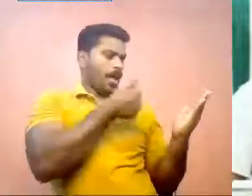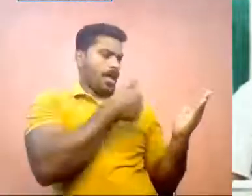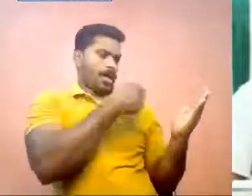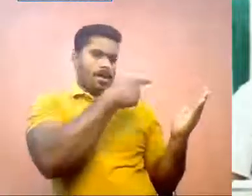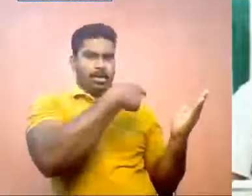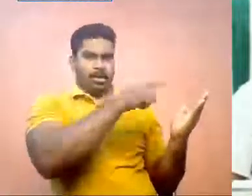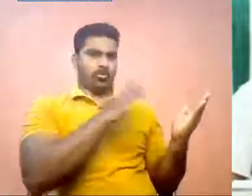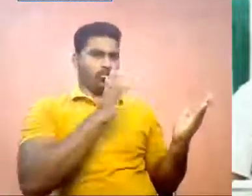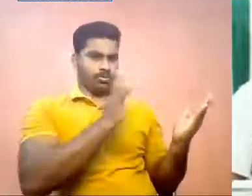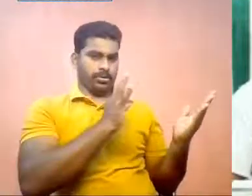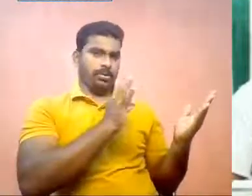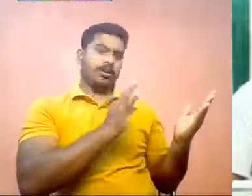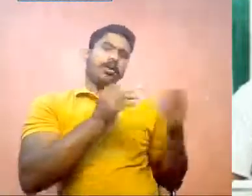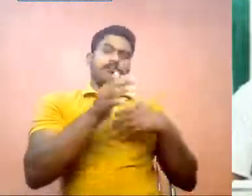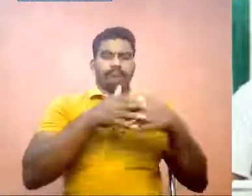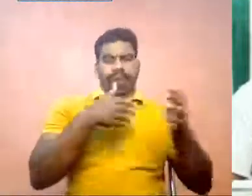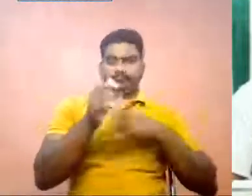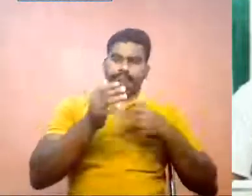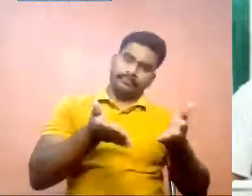കബളിപ്പിച്ചു എന്ന് വന്നാൽ